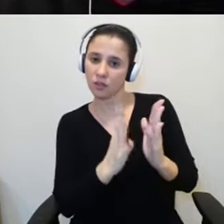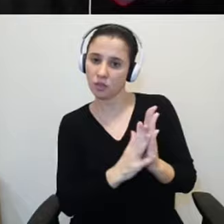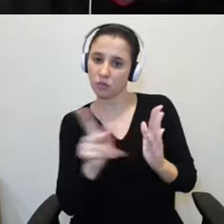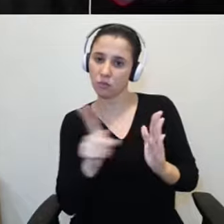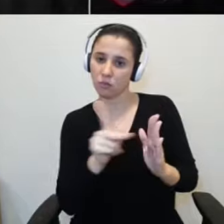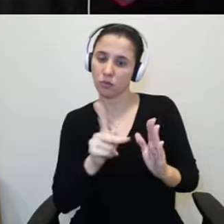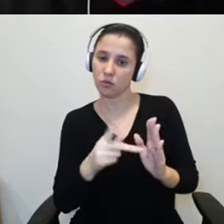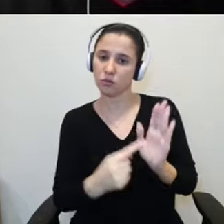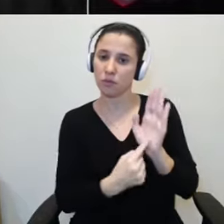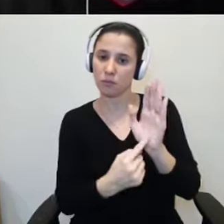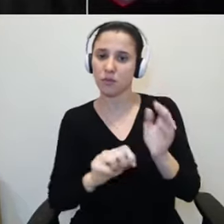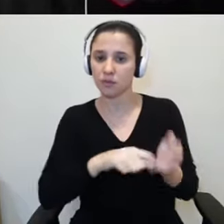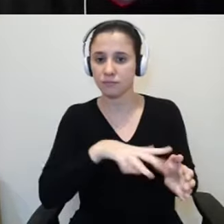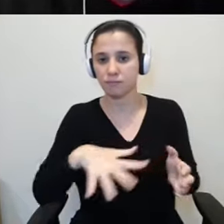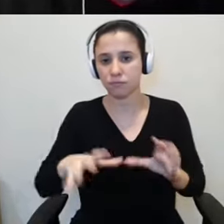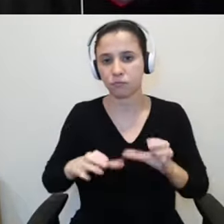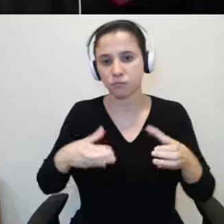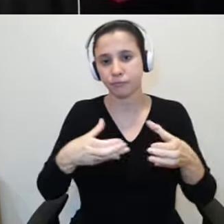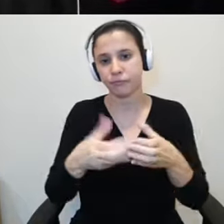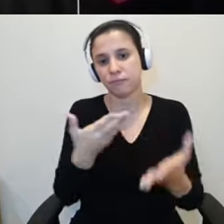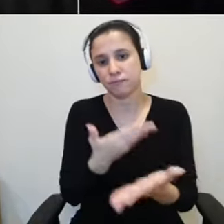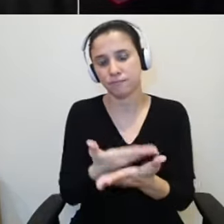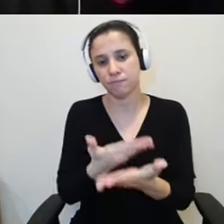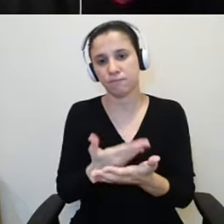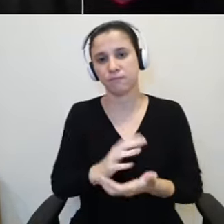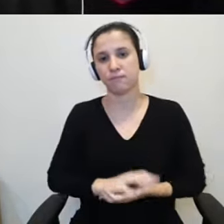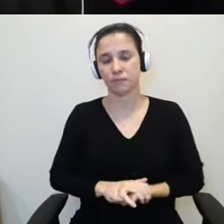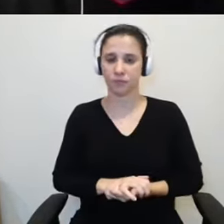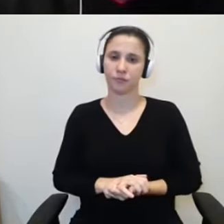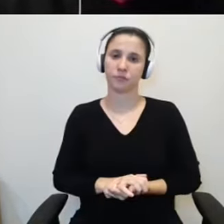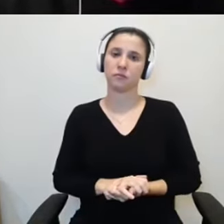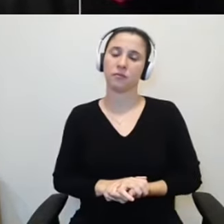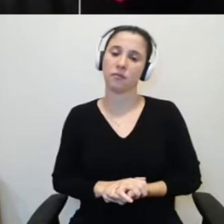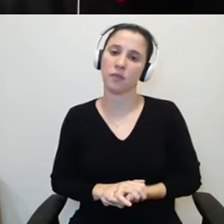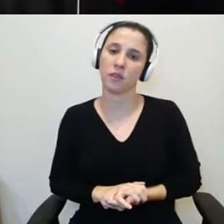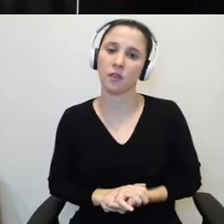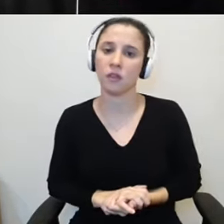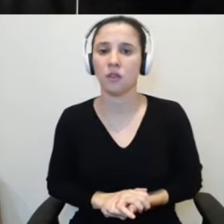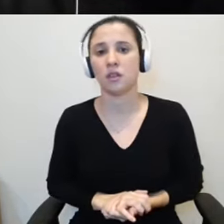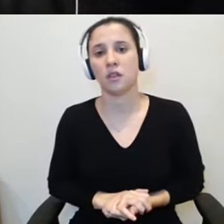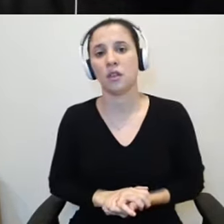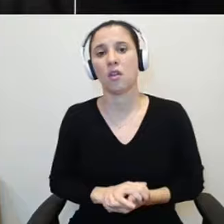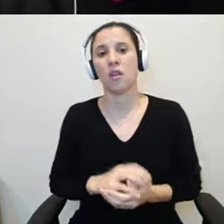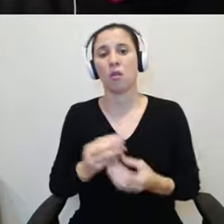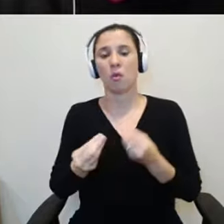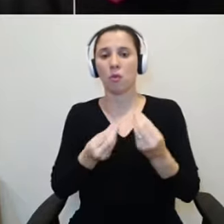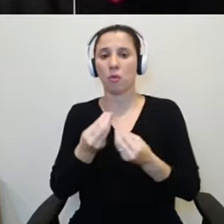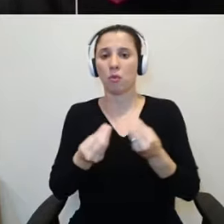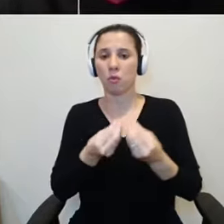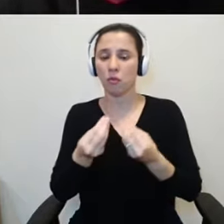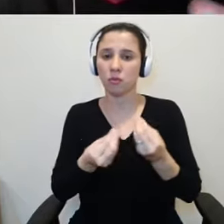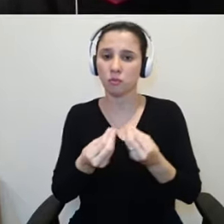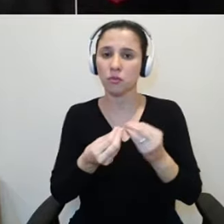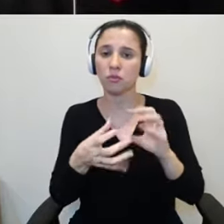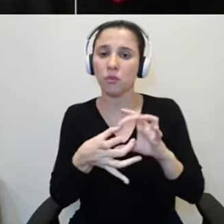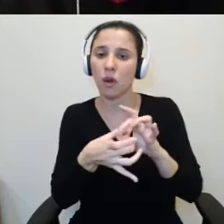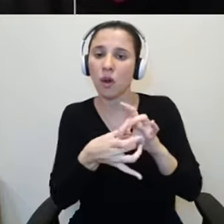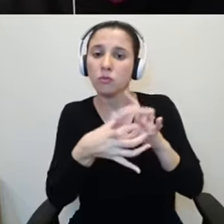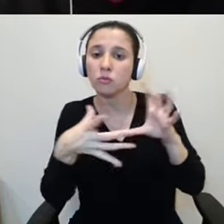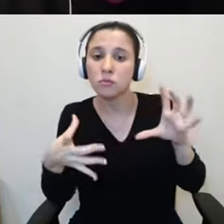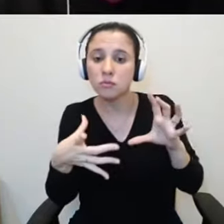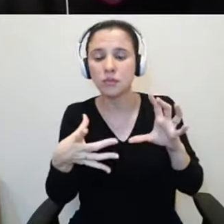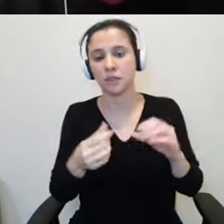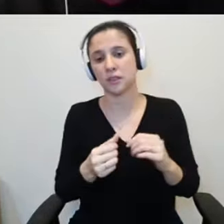ter autonomia para passar para o EAD? Então, isso é importante, né, pessoal? Por quê? Essa questão da demora.